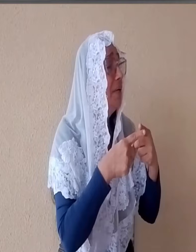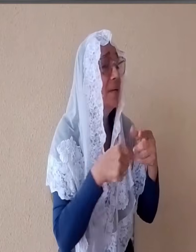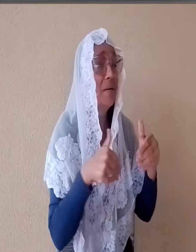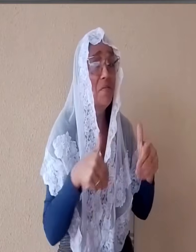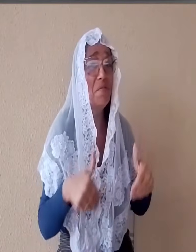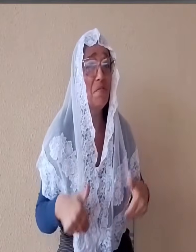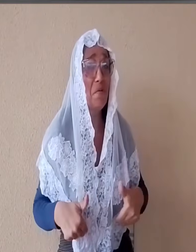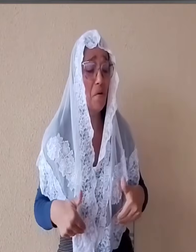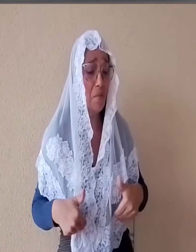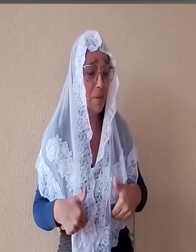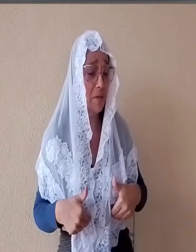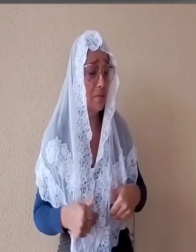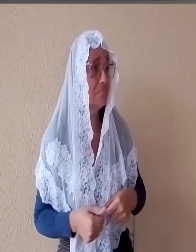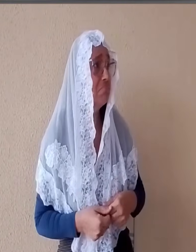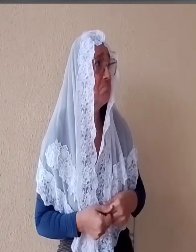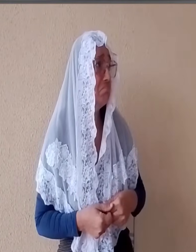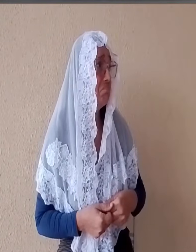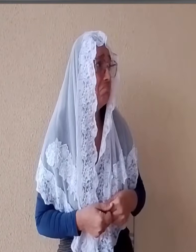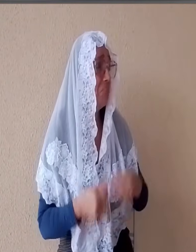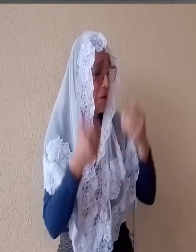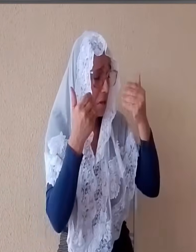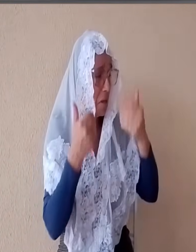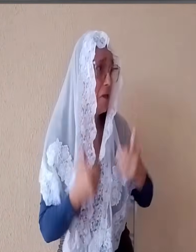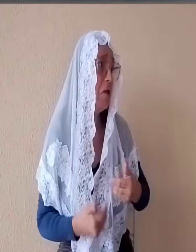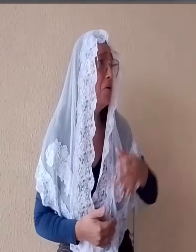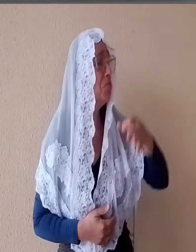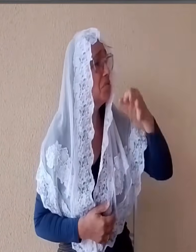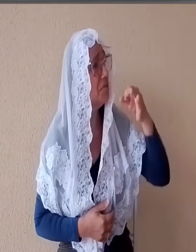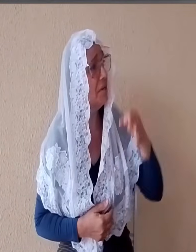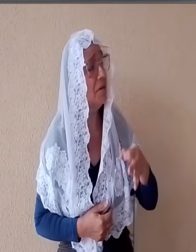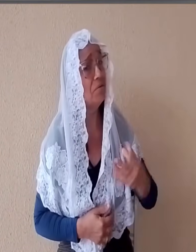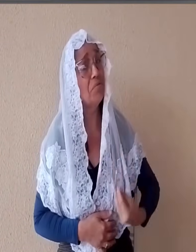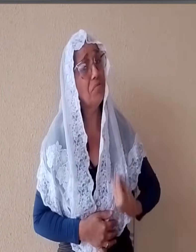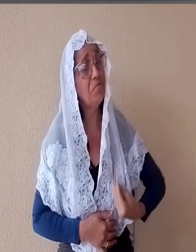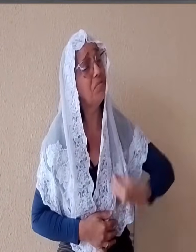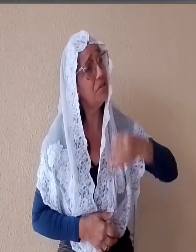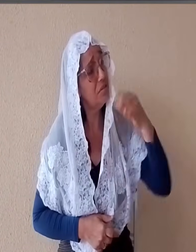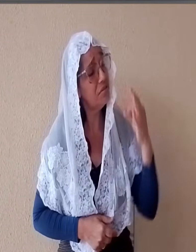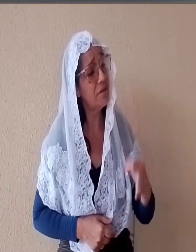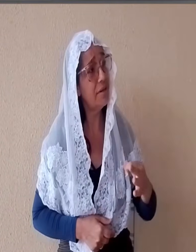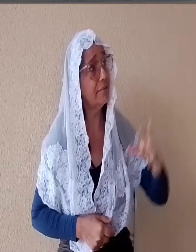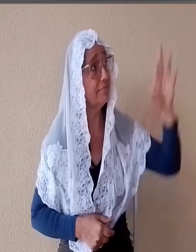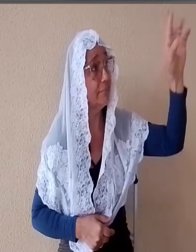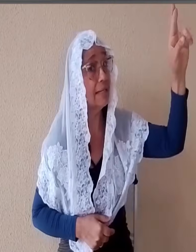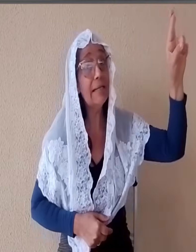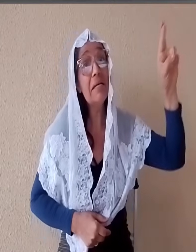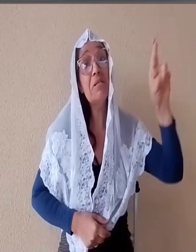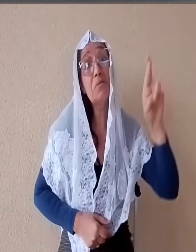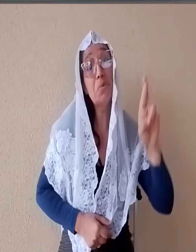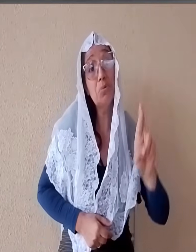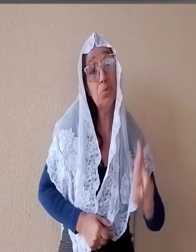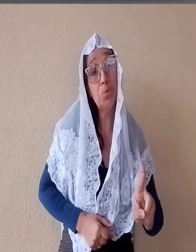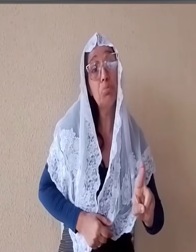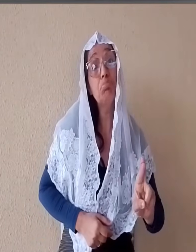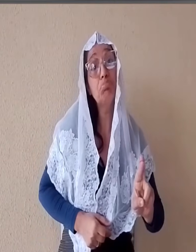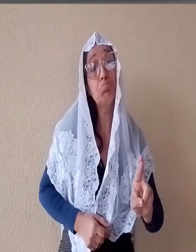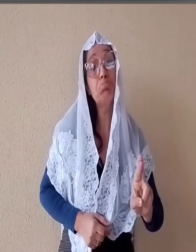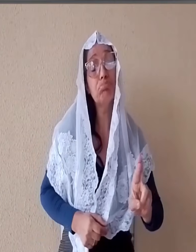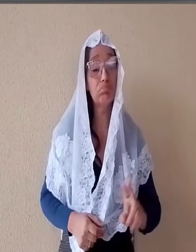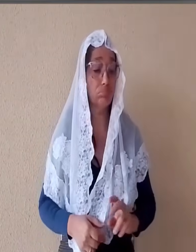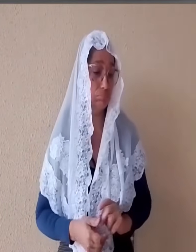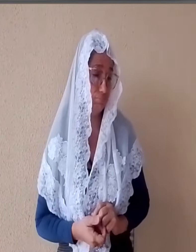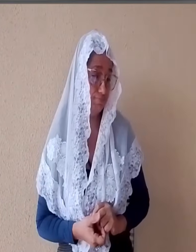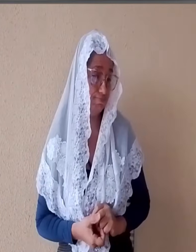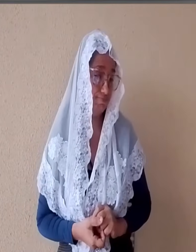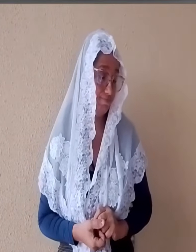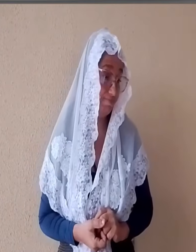que essa fome? Ele falou: Davi, bendito é o nome do Senhor. O Saul, quando era rei,